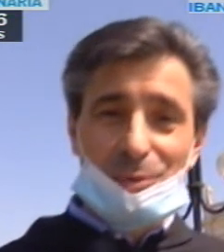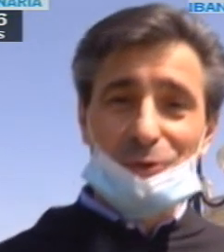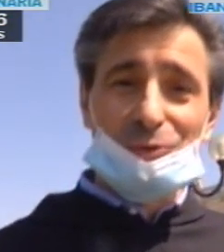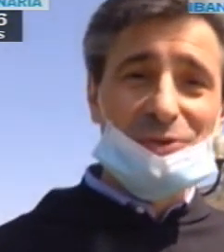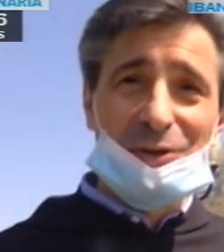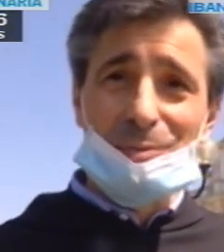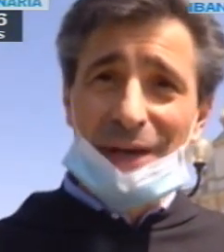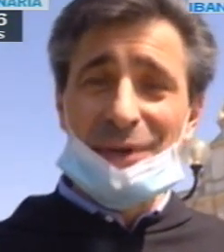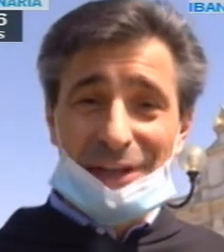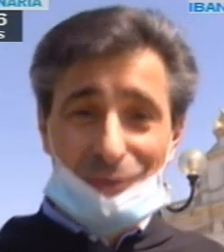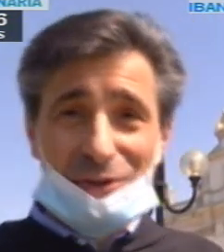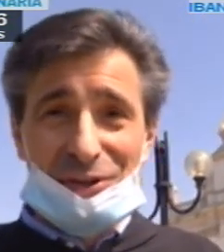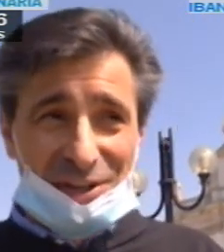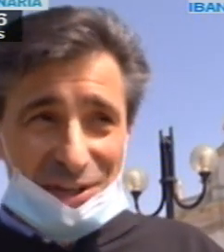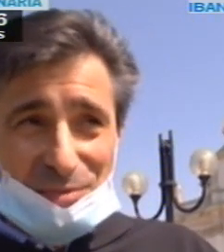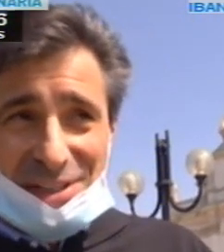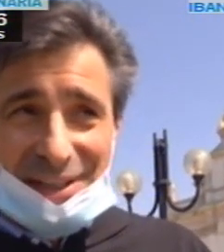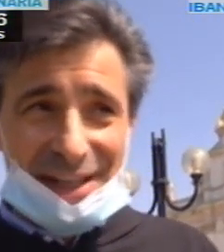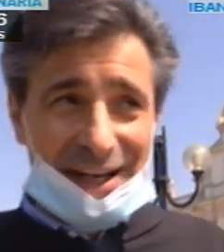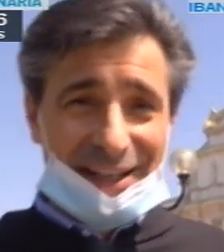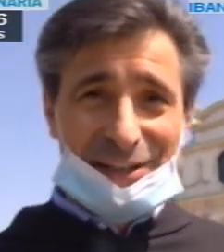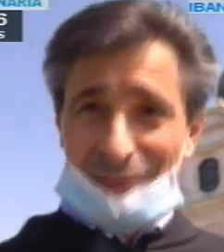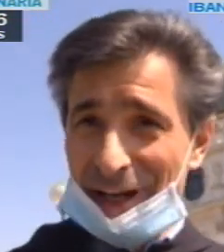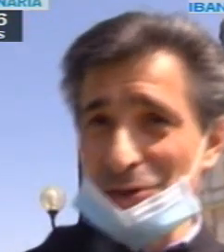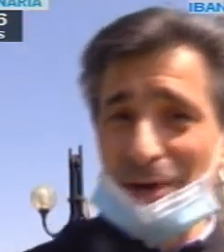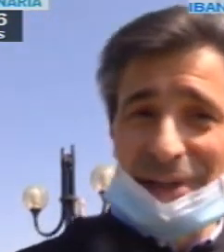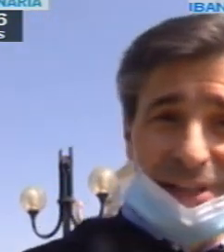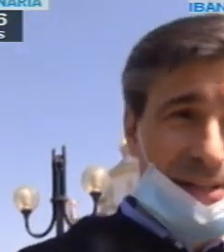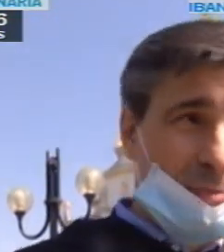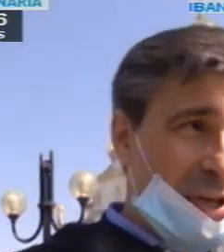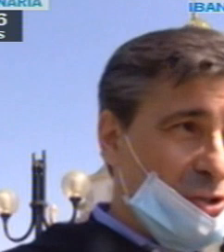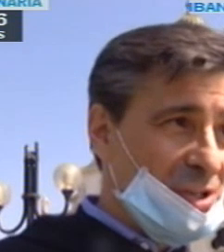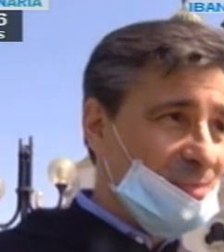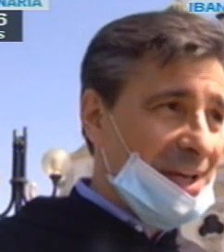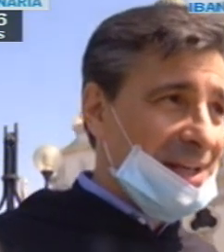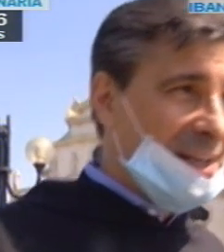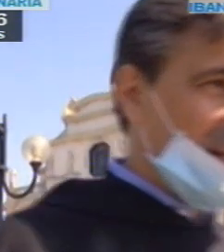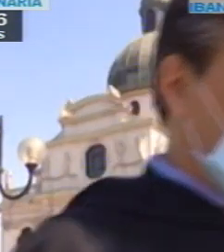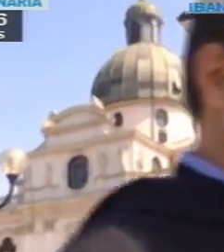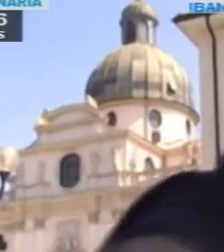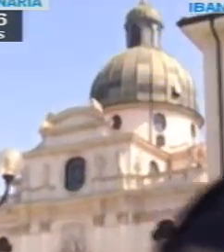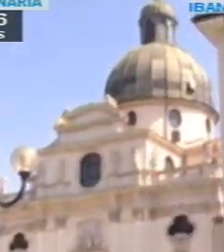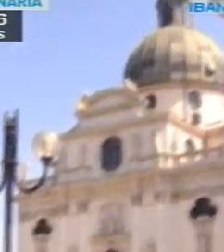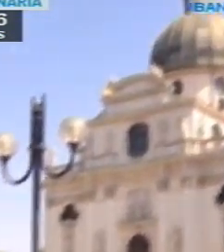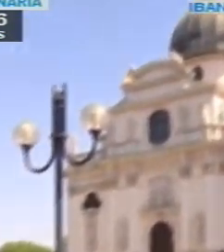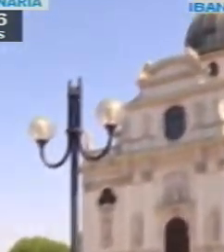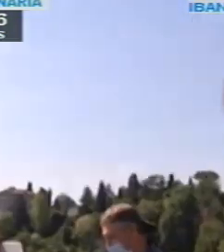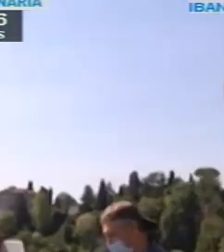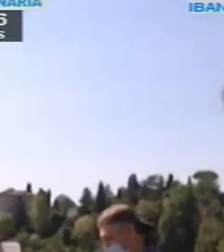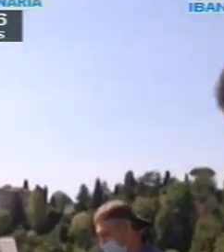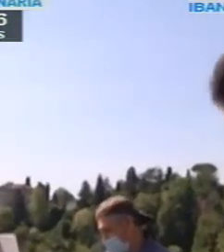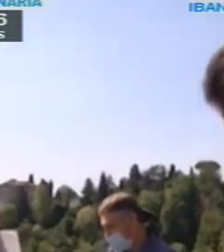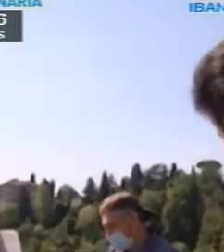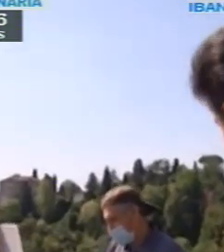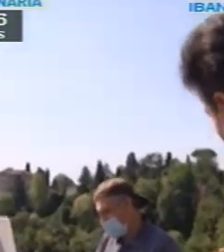Adesso vi porto tutti con me, perché vi voglio presentare Fra Giovan Battista Pesci, che vive con noi e